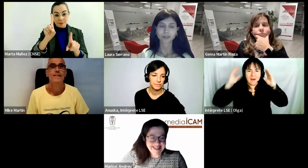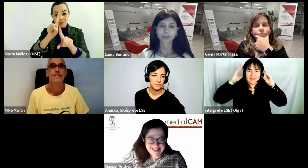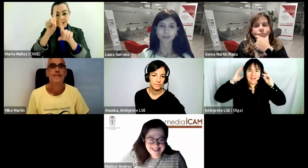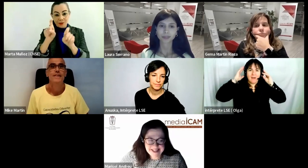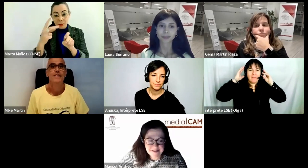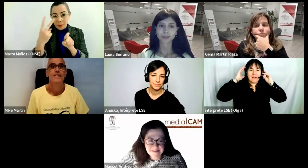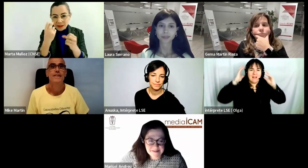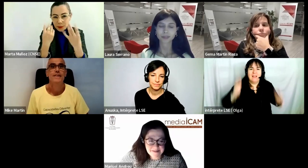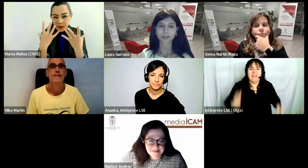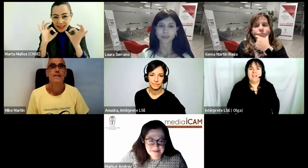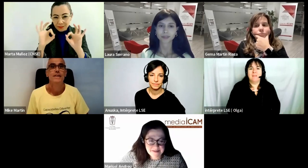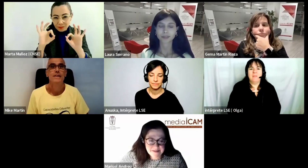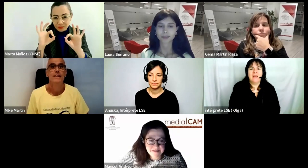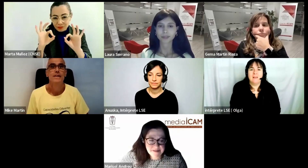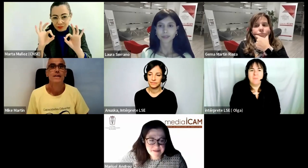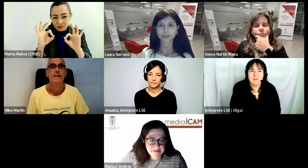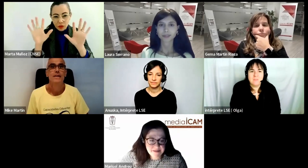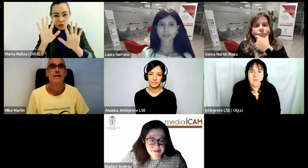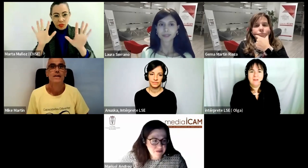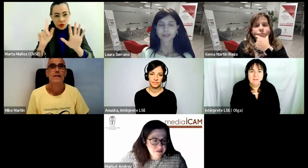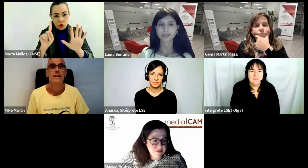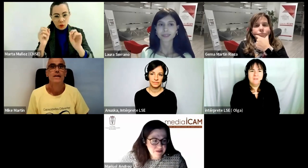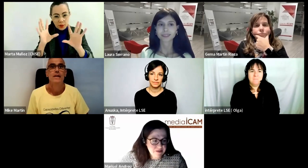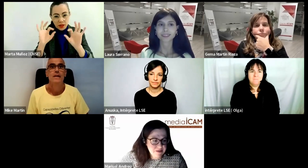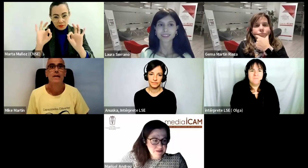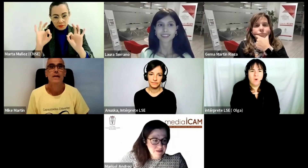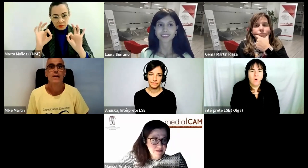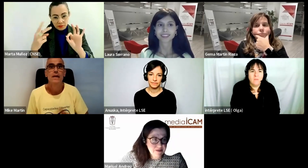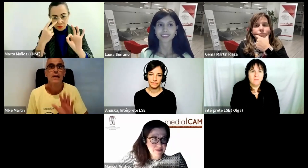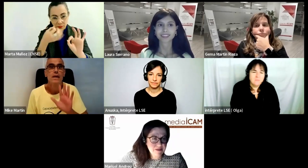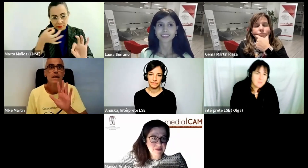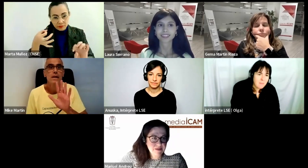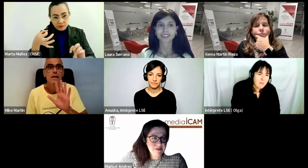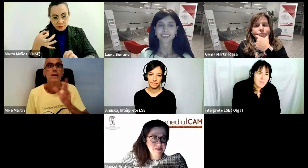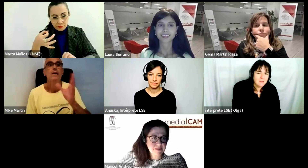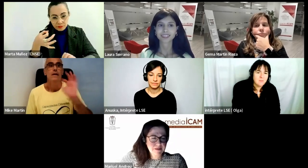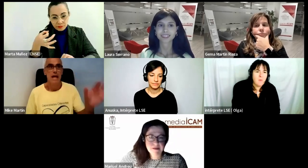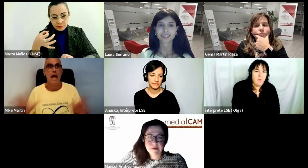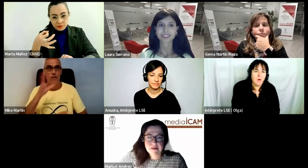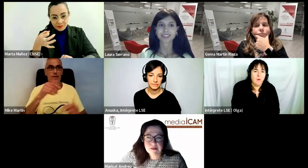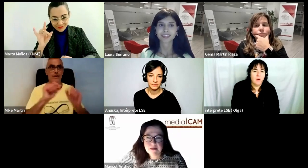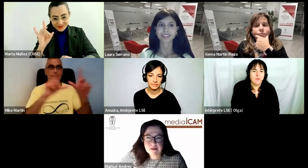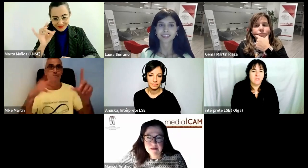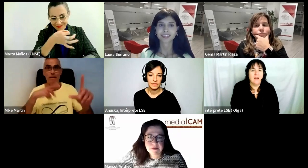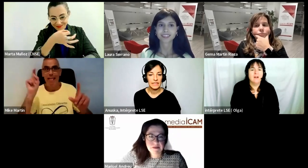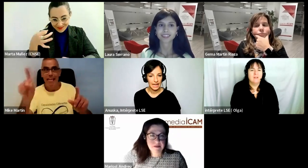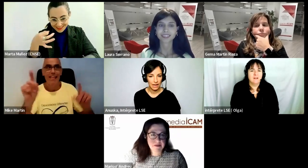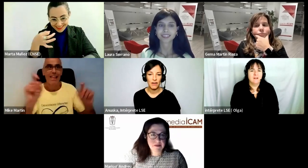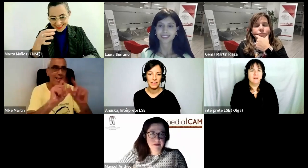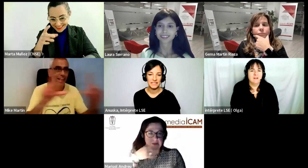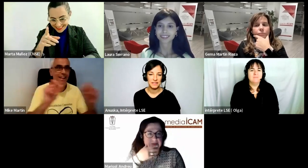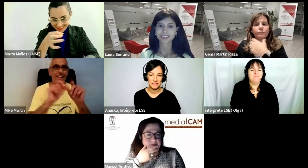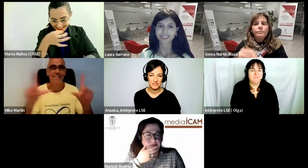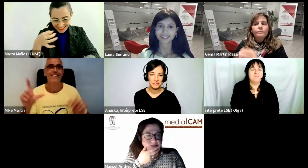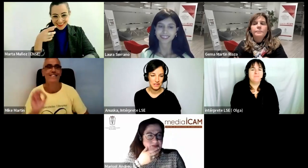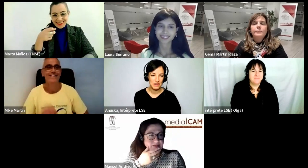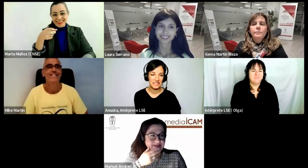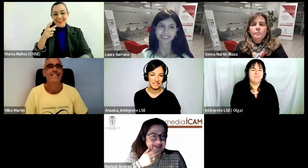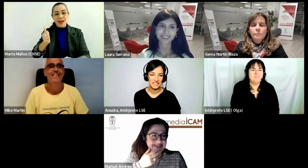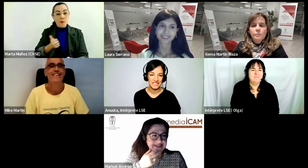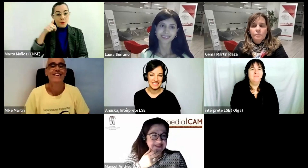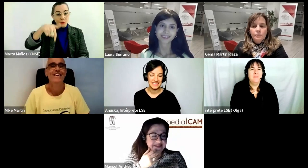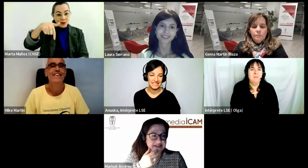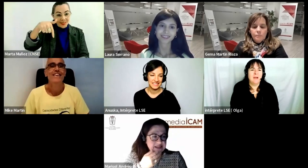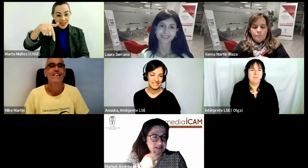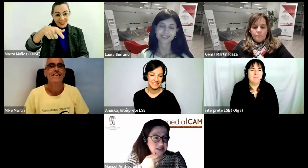Perfecto. Marta le dice, Miquel, ¿me ves bien? ¿O se me ve bien o se me ve un poco borrosa? Sí, ahora te veo, pues, ahora